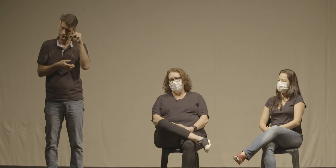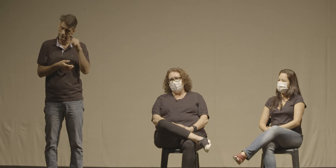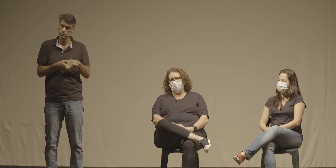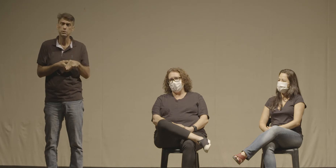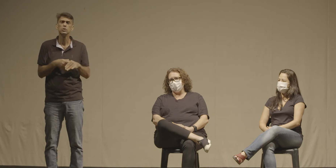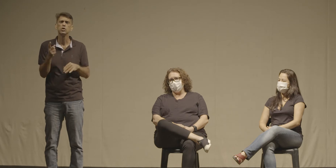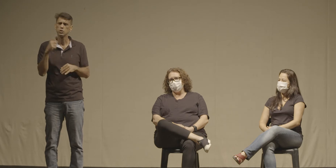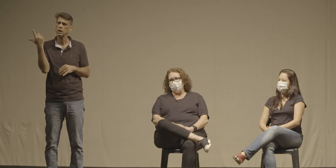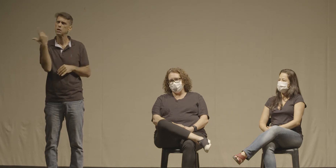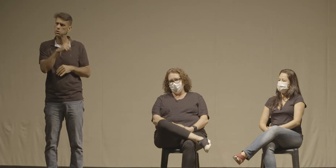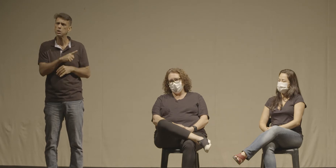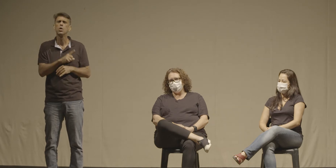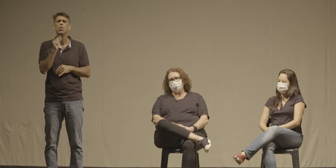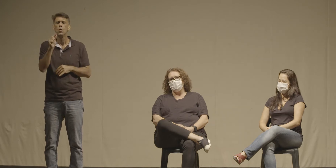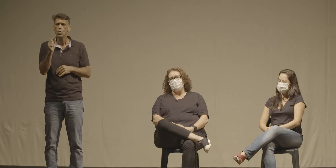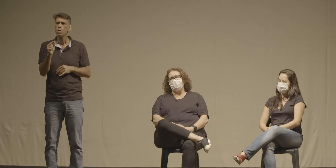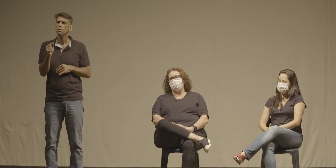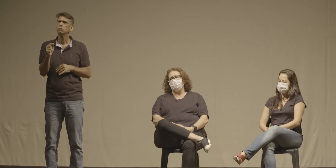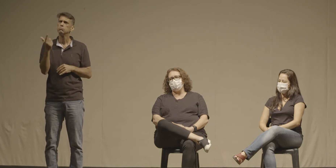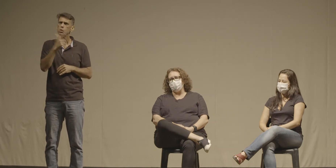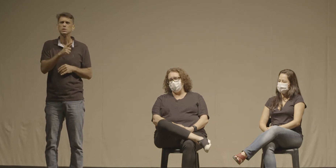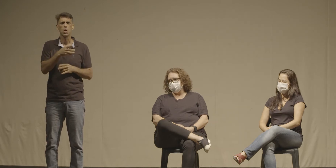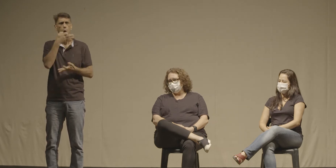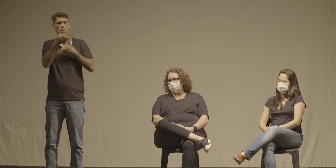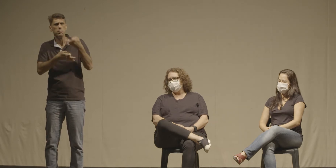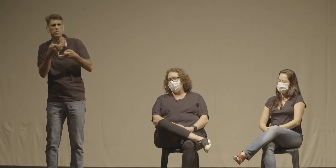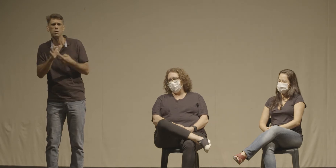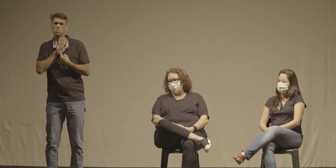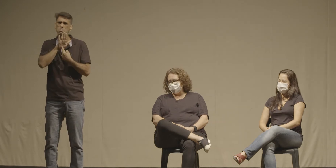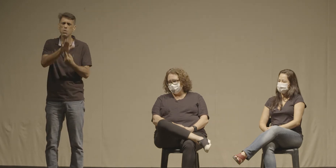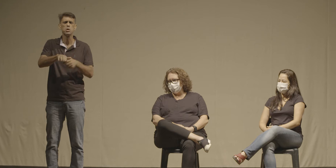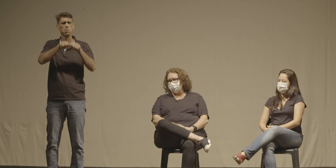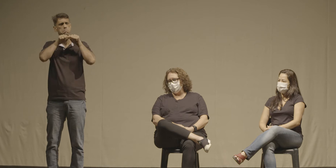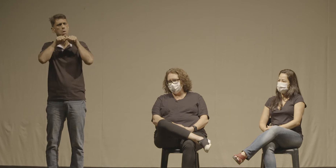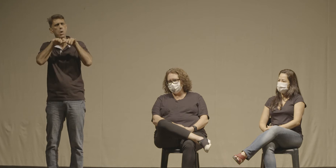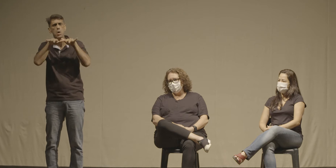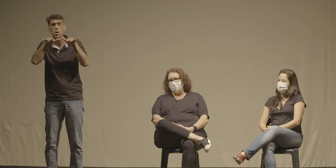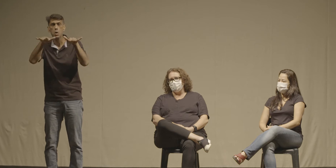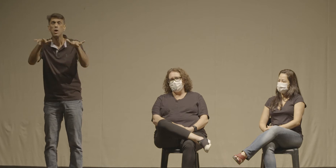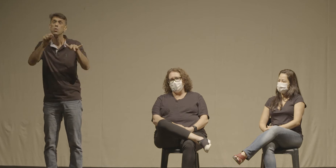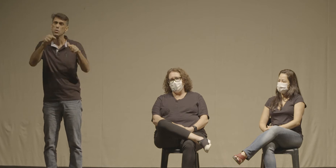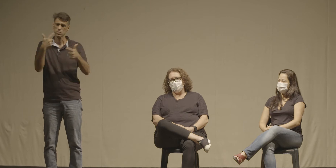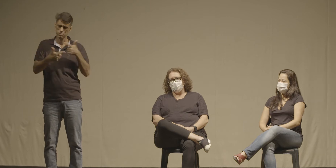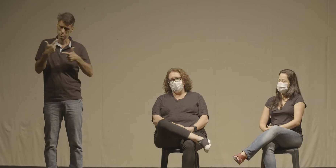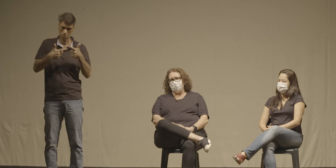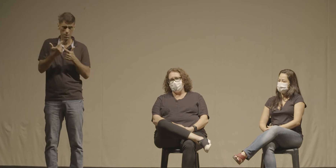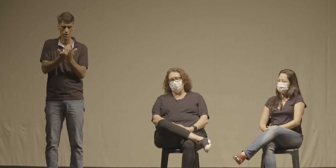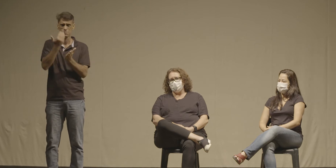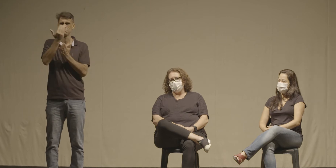estamos ganhando cada vez mais voz e vamos repercutir o nosso trabalho cada vez mais.